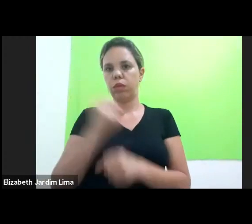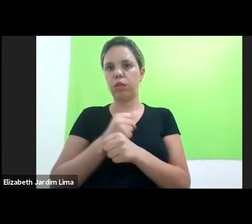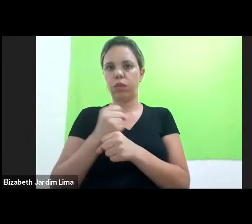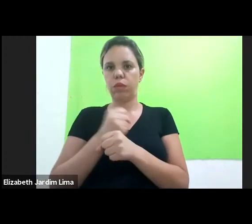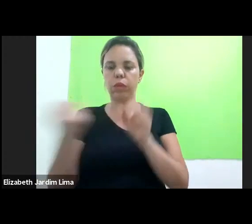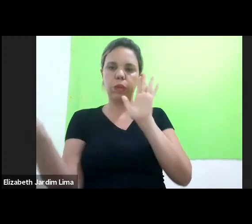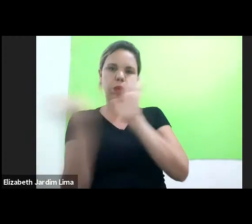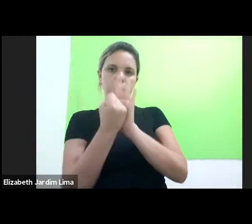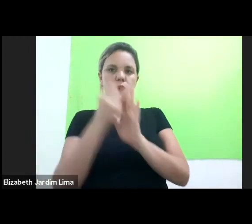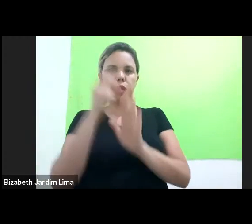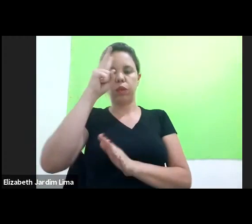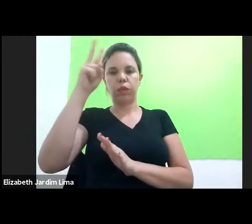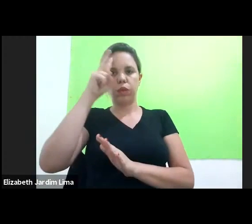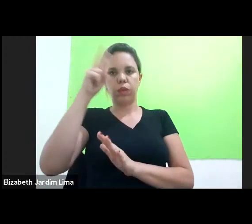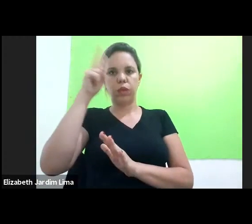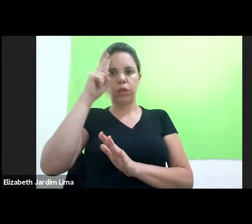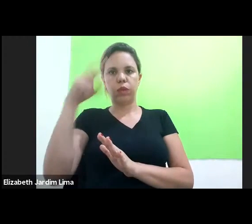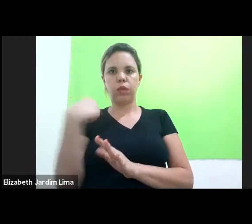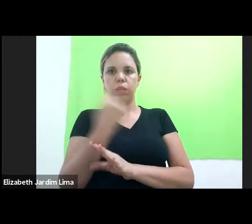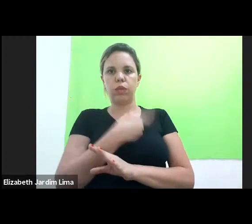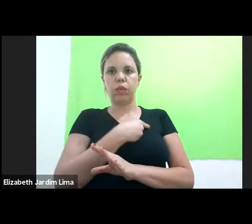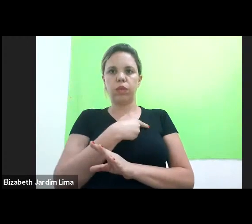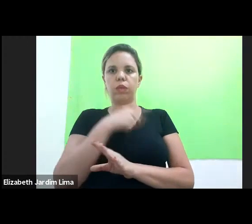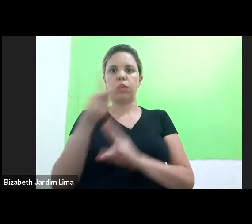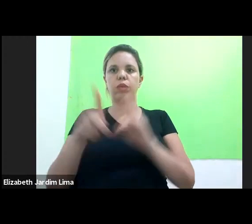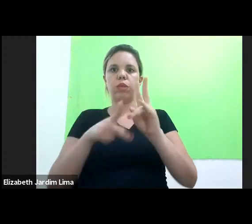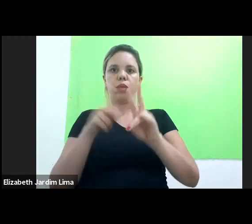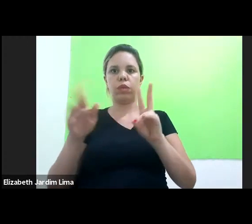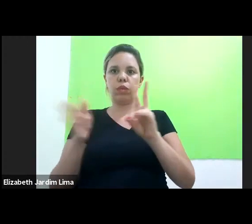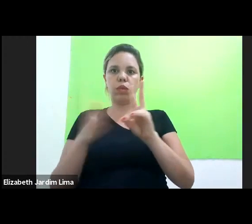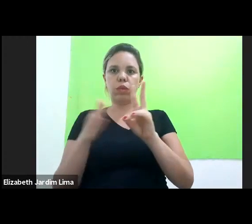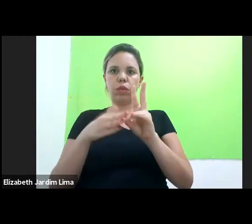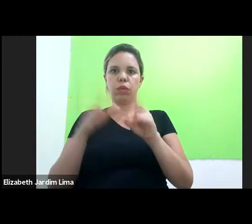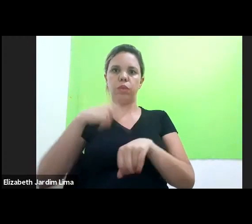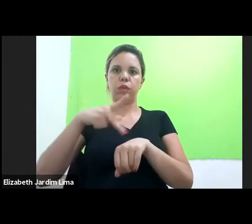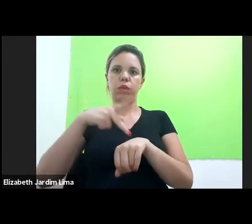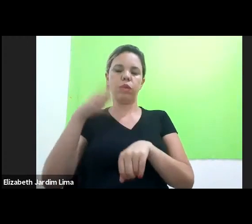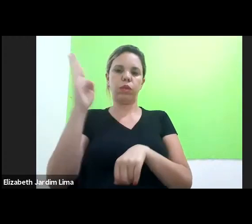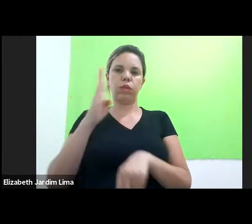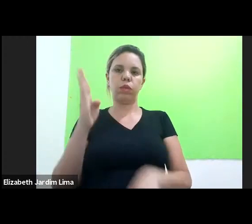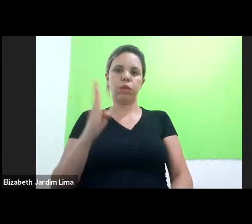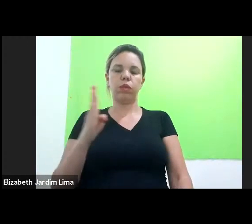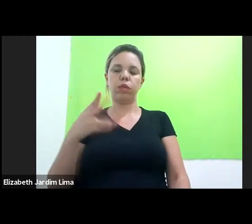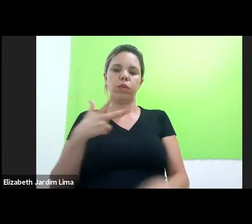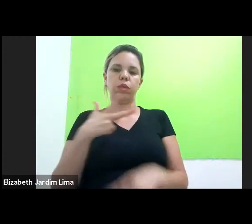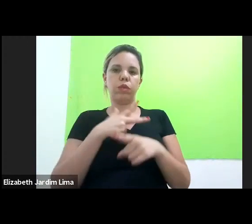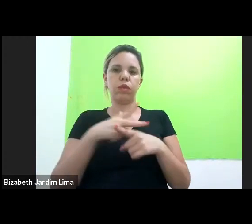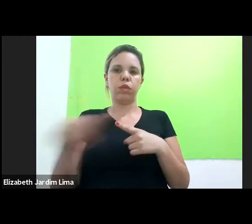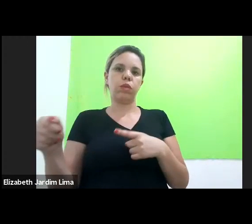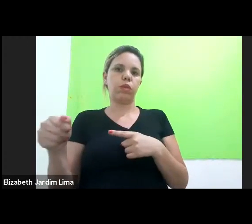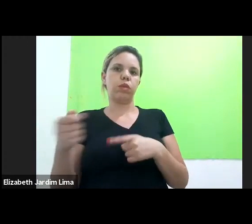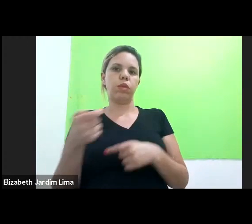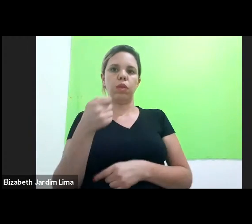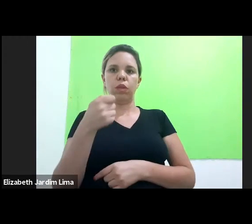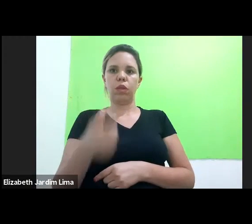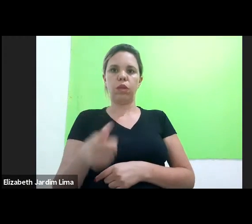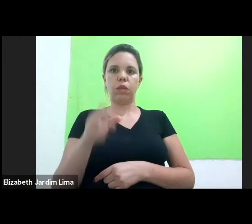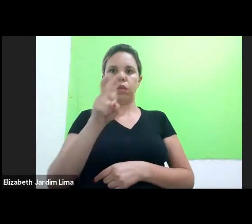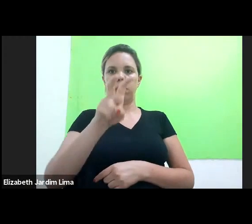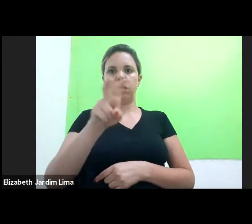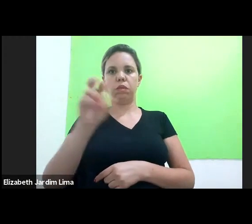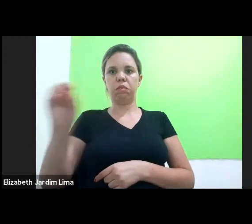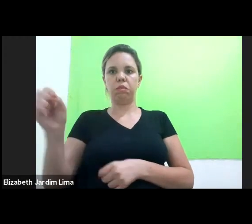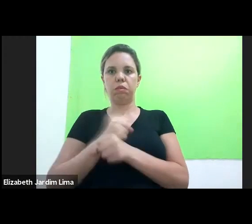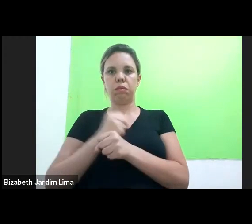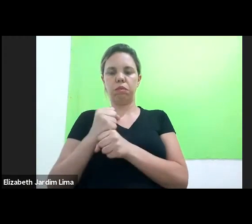na historiografia de nós, povos indígenas, nesse país, porque ela rompe com quase 500 anos